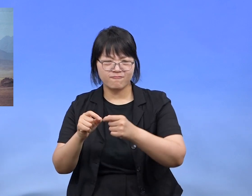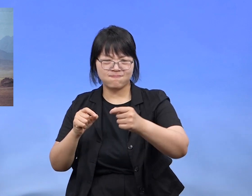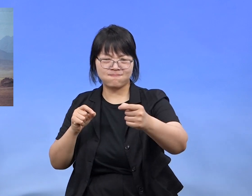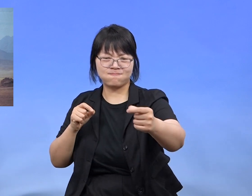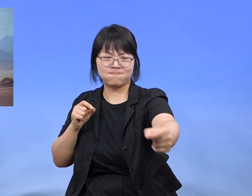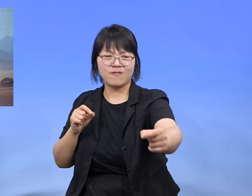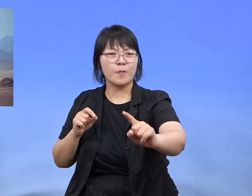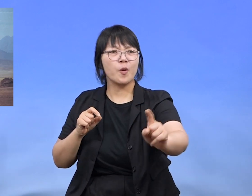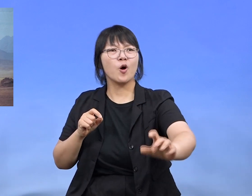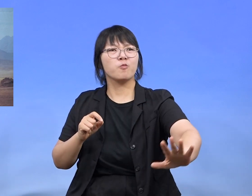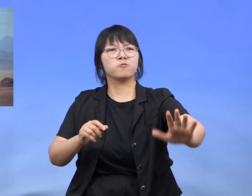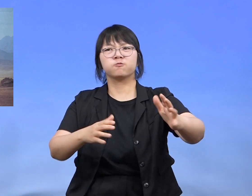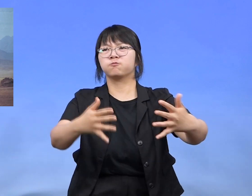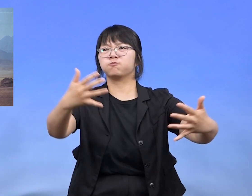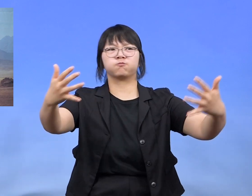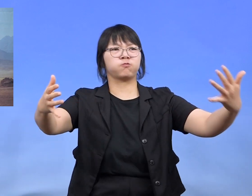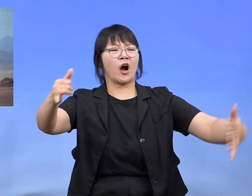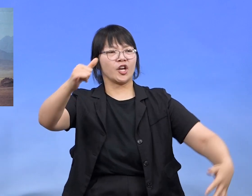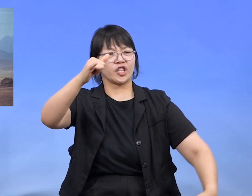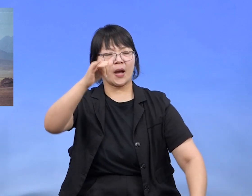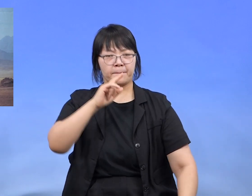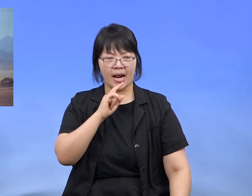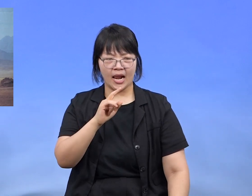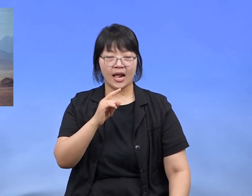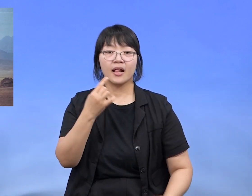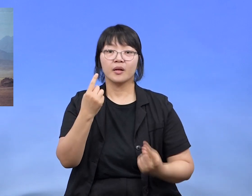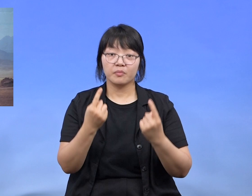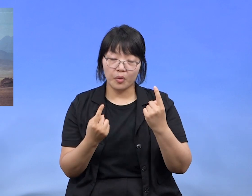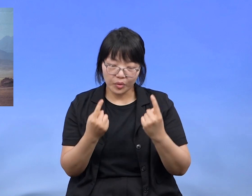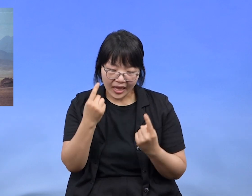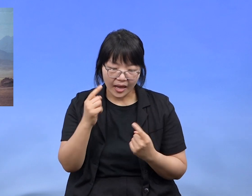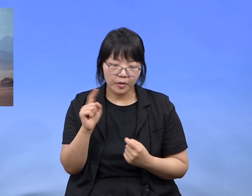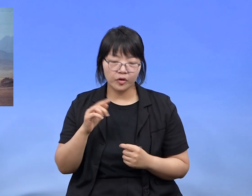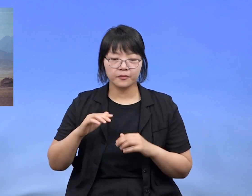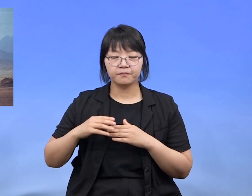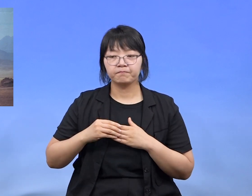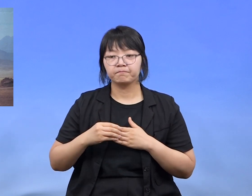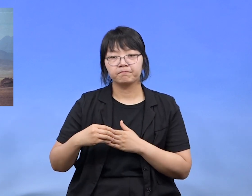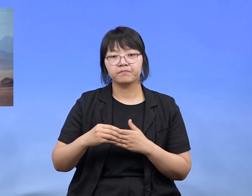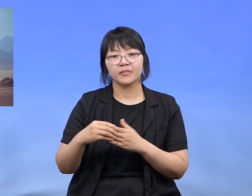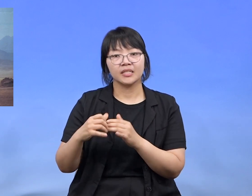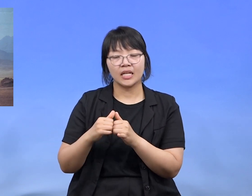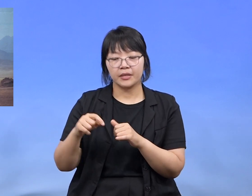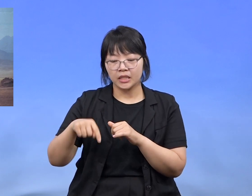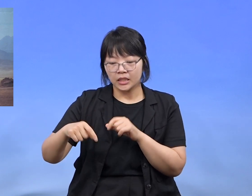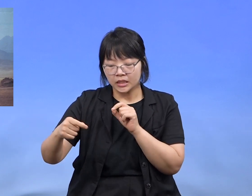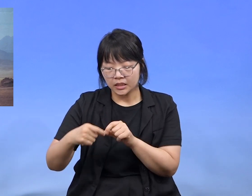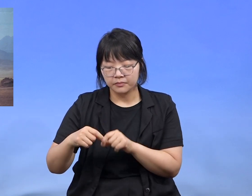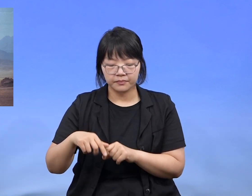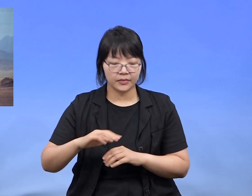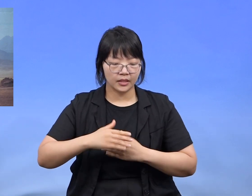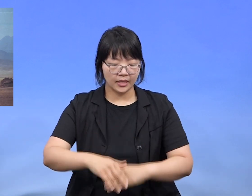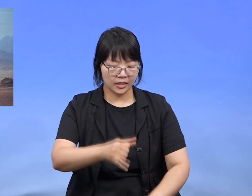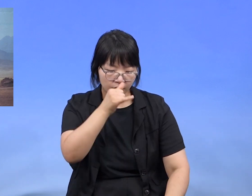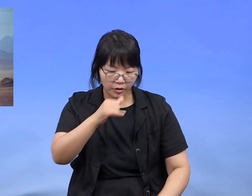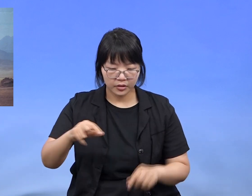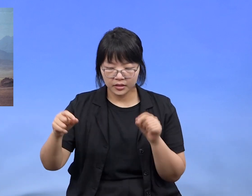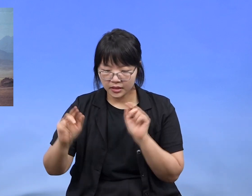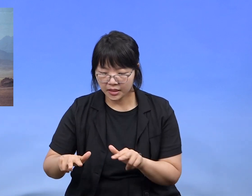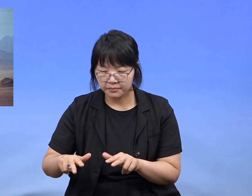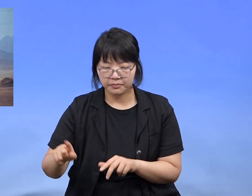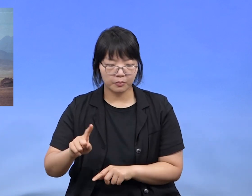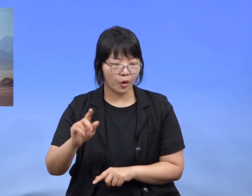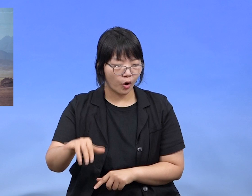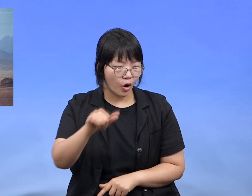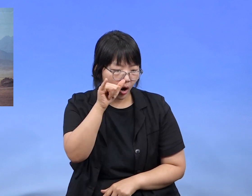앞에 지금 뭐가 보인다고 말하는 경우는 거의 없고 대부분 자기를 안내하는 사람들이 바로 앞에 계단이 있다고,